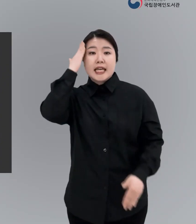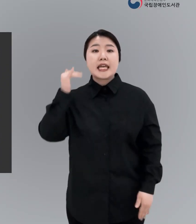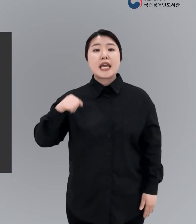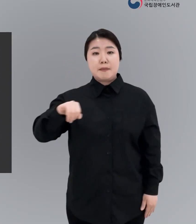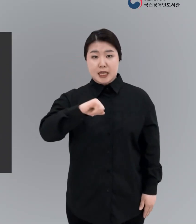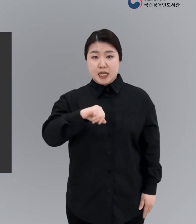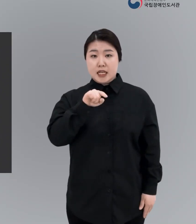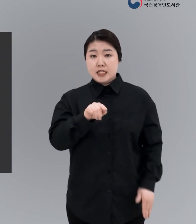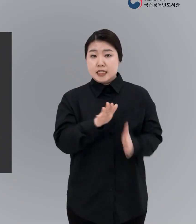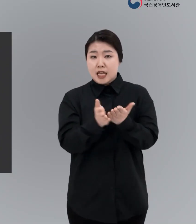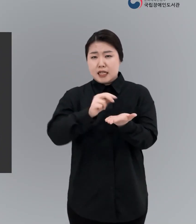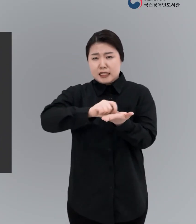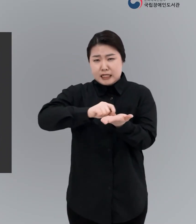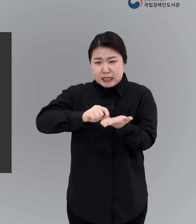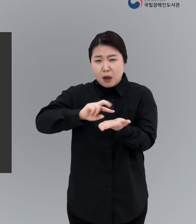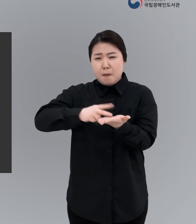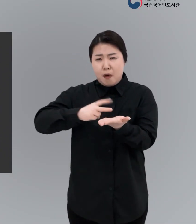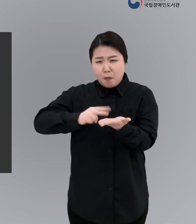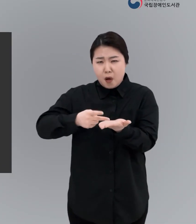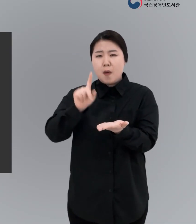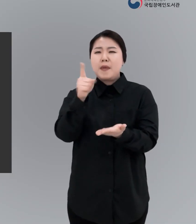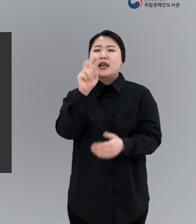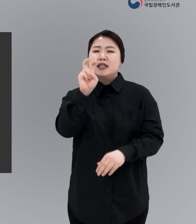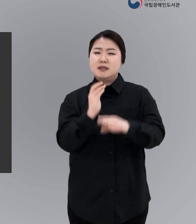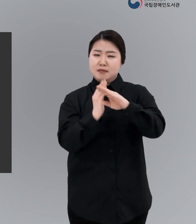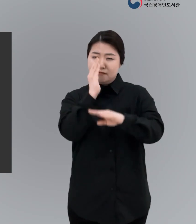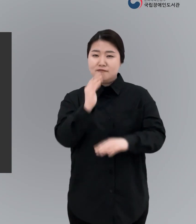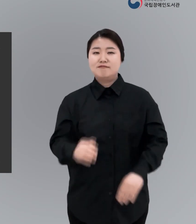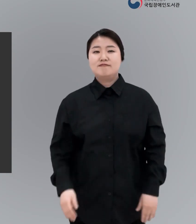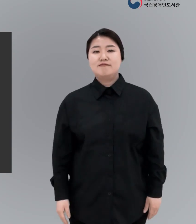개미는 120여 차례나 고쳐 쓰였다.